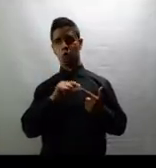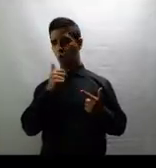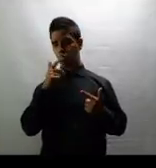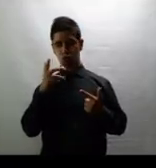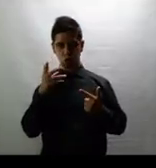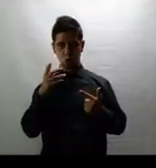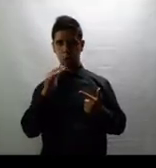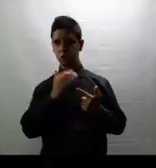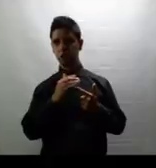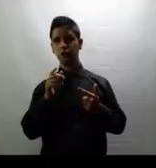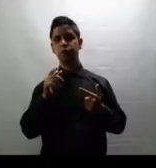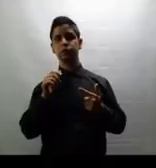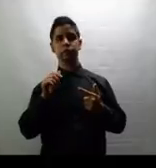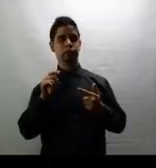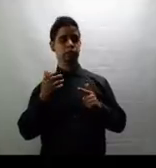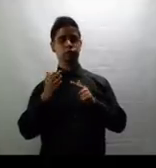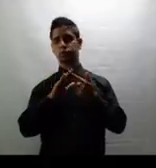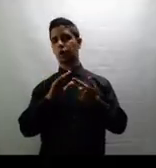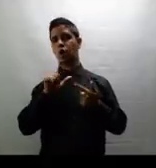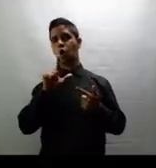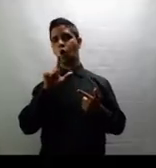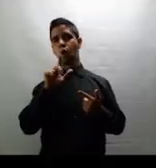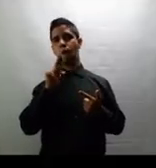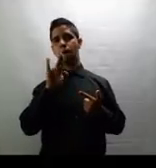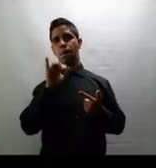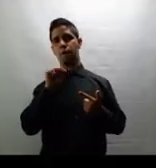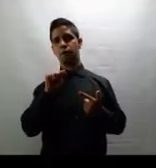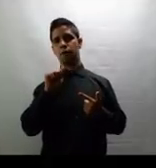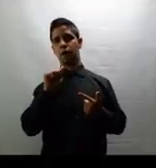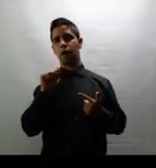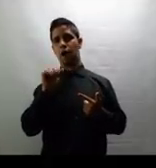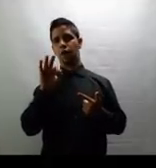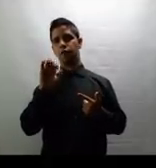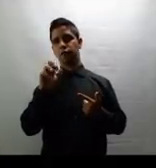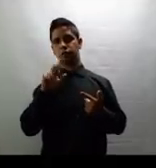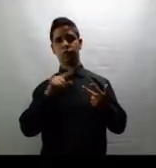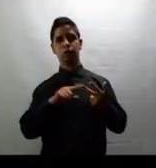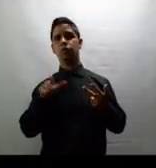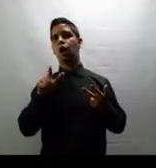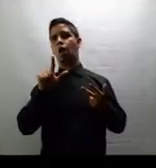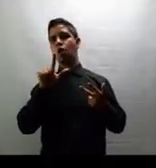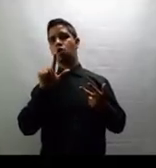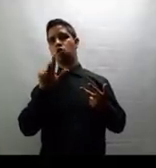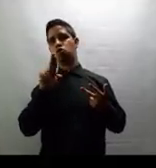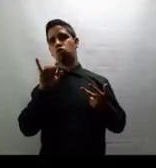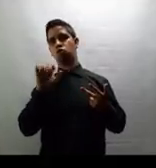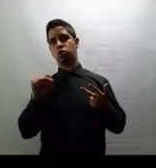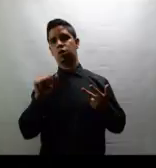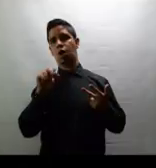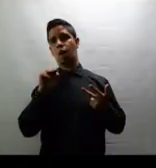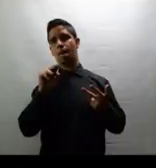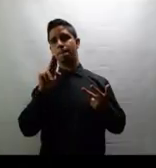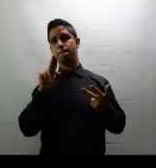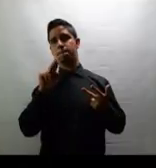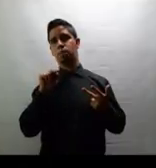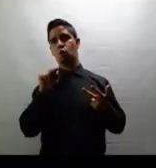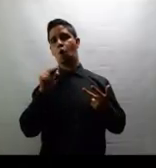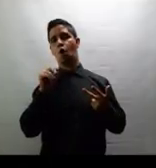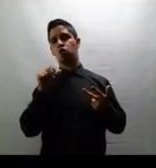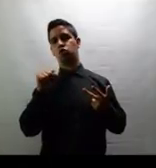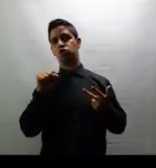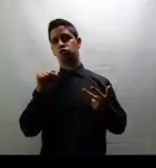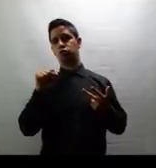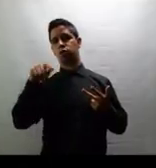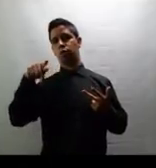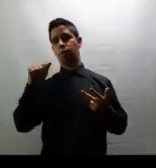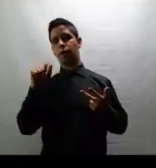luisa ferré víctor arriaga luís muñoz para ti es desde marín exacto eran otros nombres eran otros no